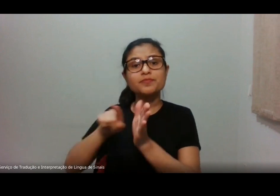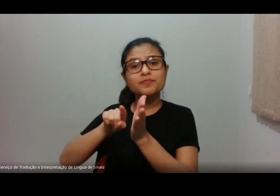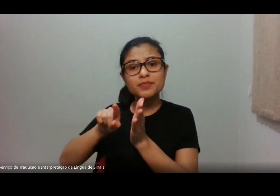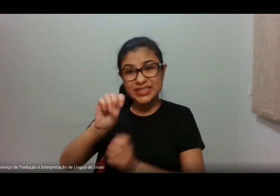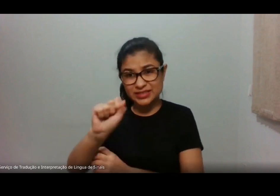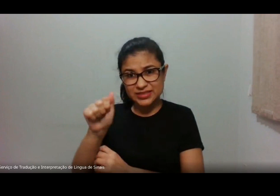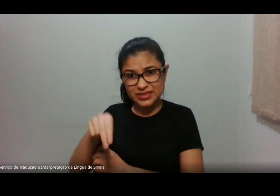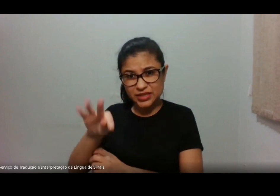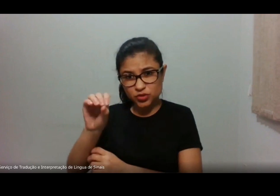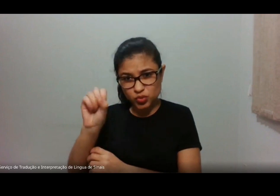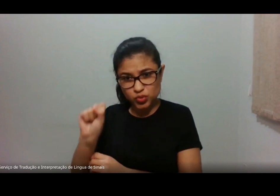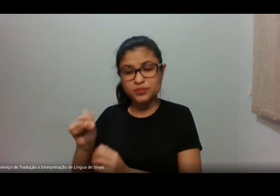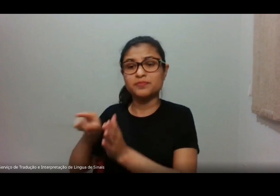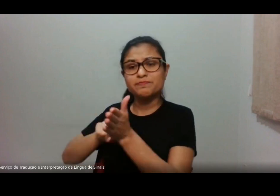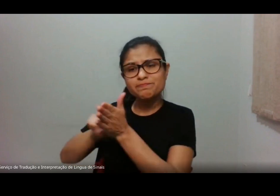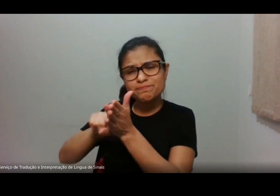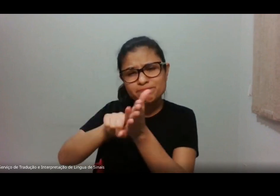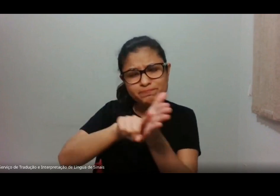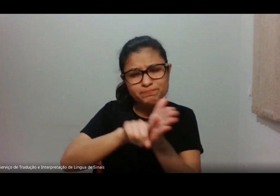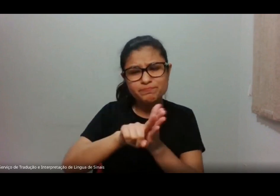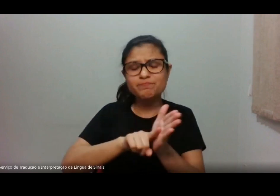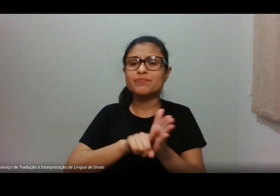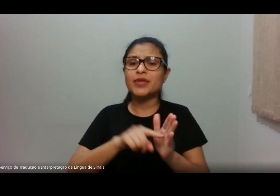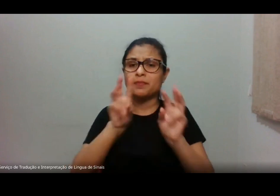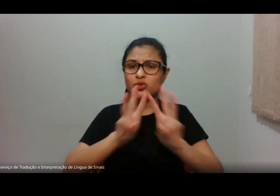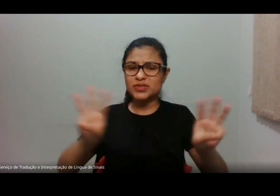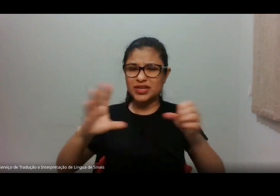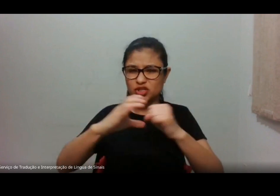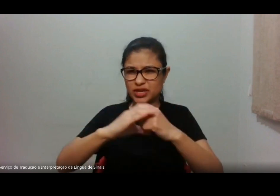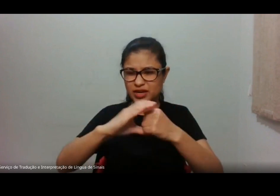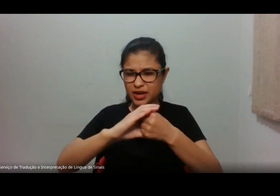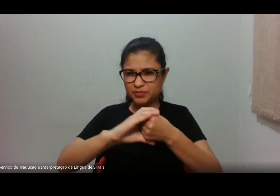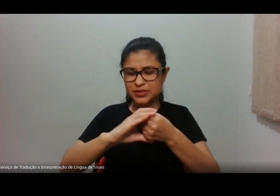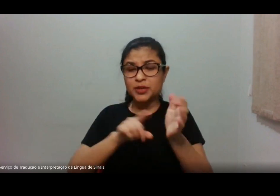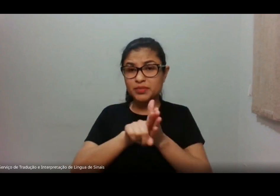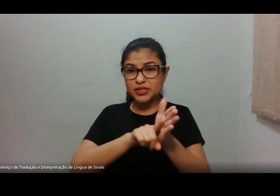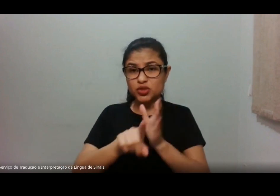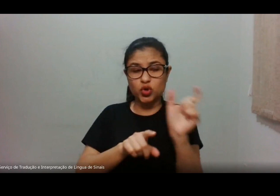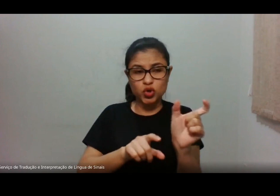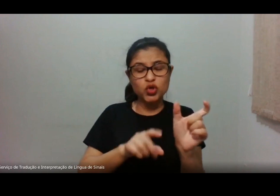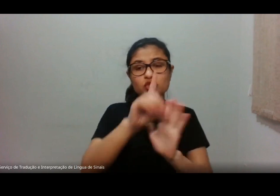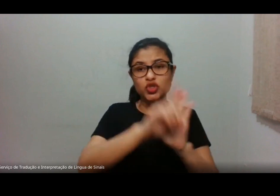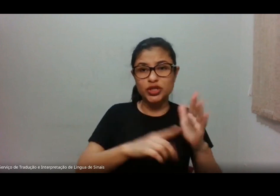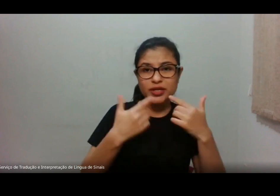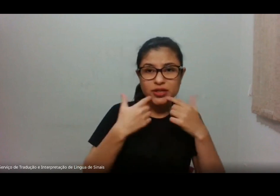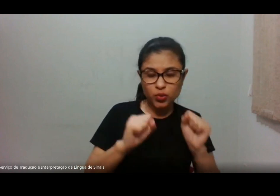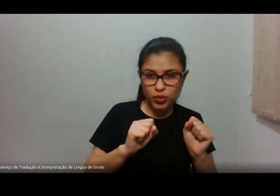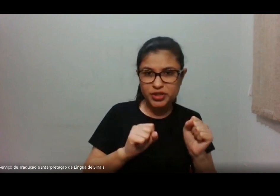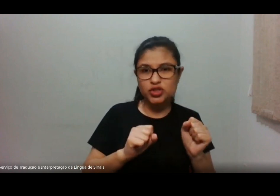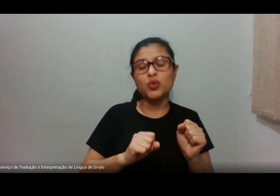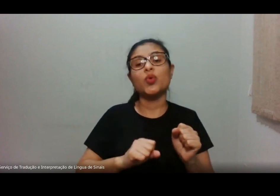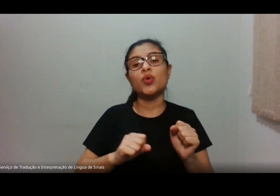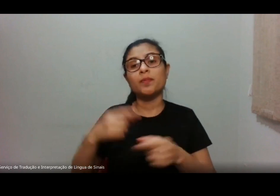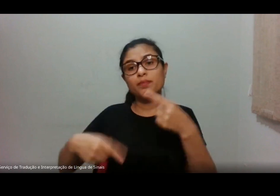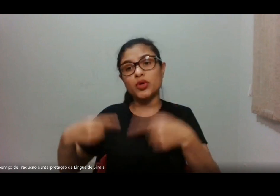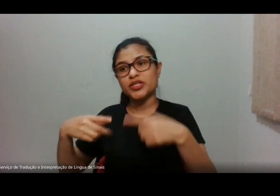no catálogo de teses e dissertações da CAPES, colocando direitos linguísticos e direito linguístico. E, por outro lado,